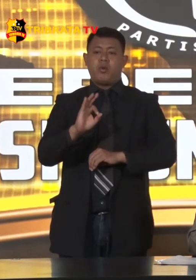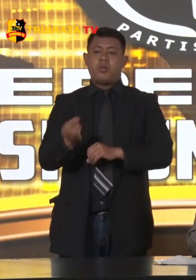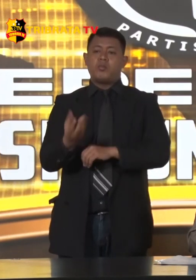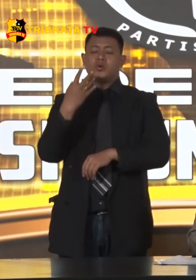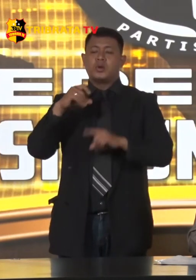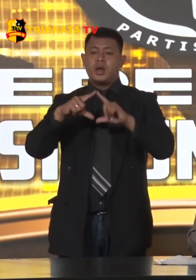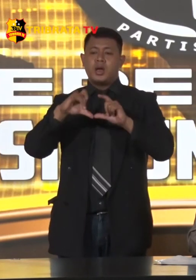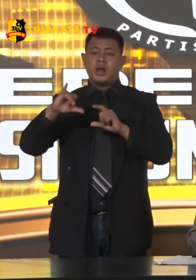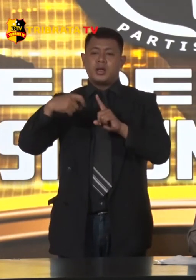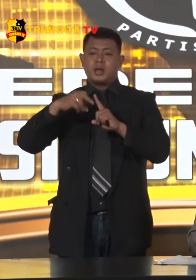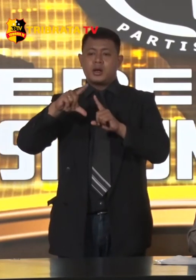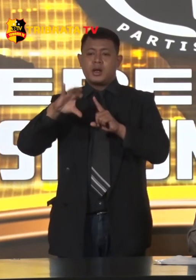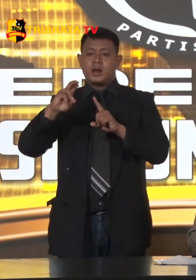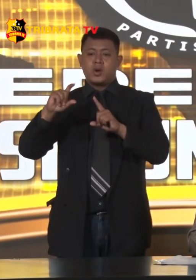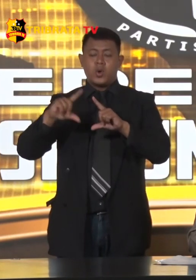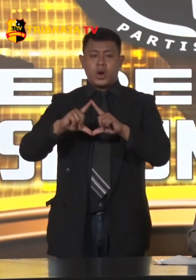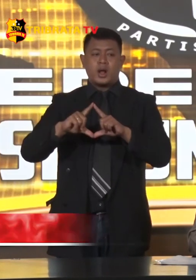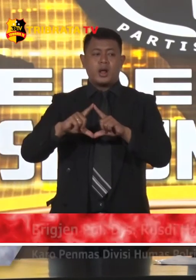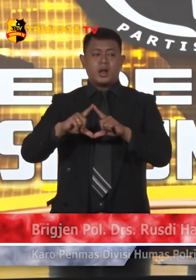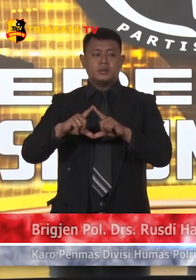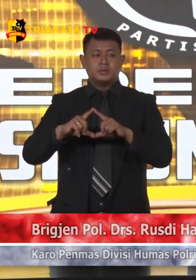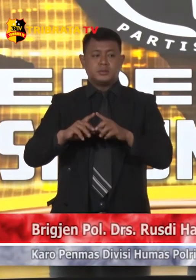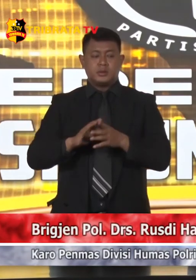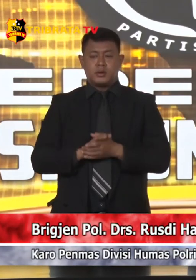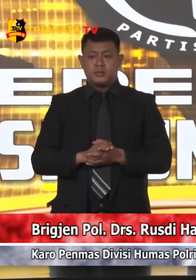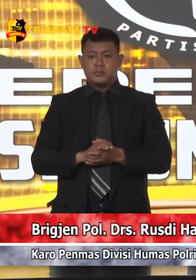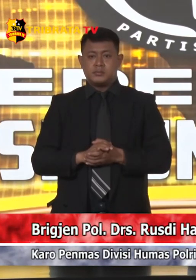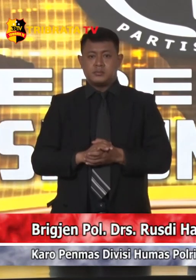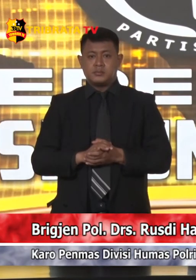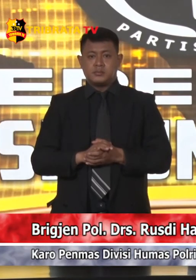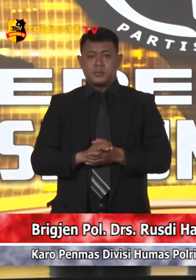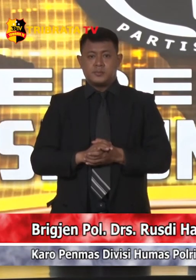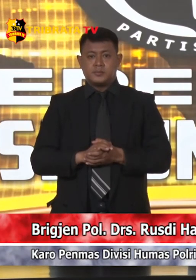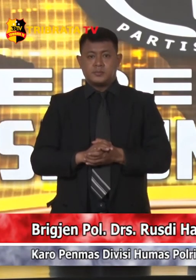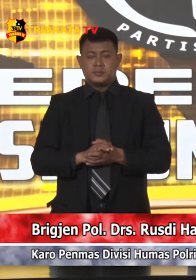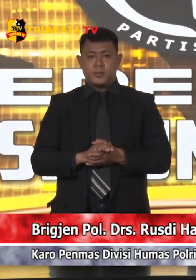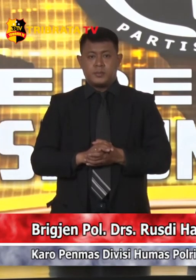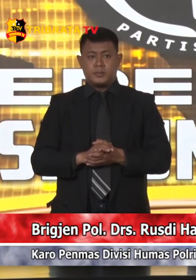nama Ali Kalora, apalagi sampai tewas tertembak di Poso. Ya.